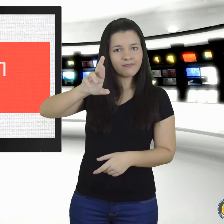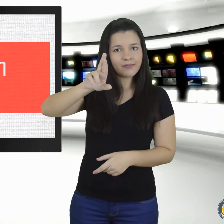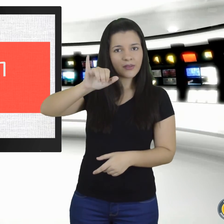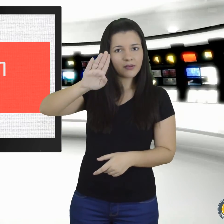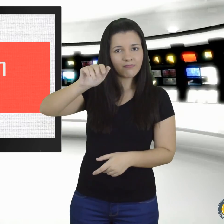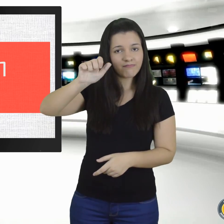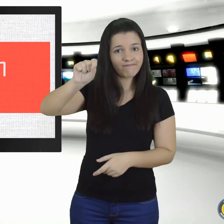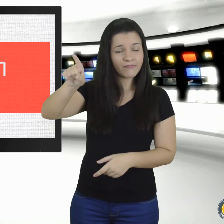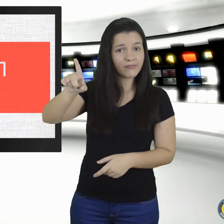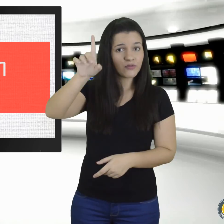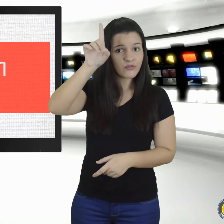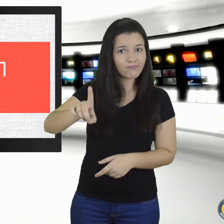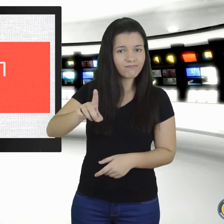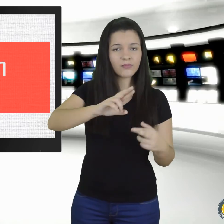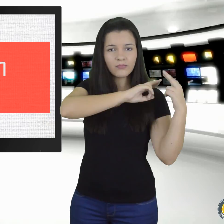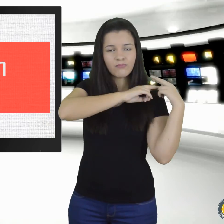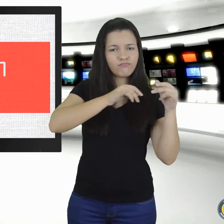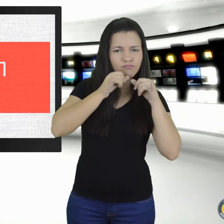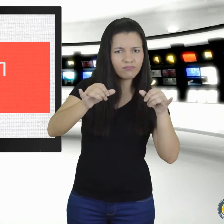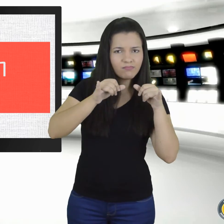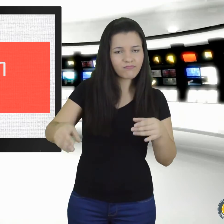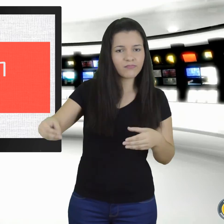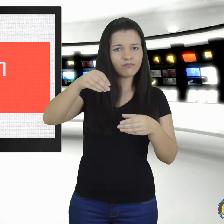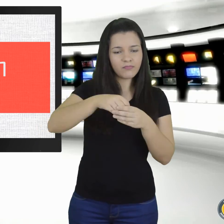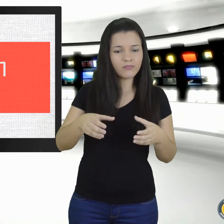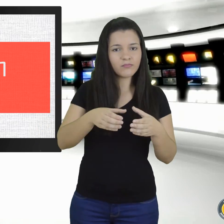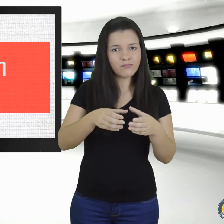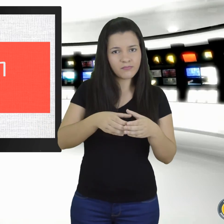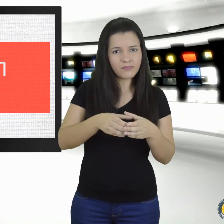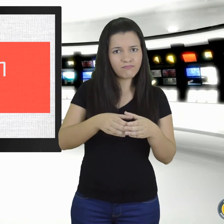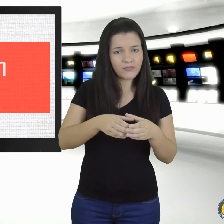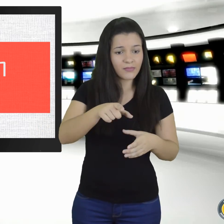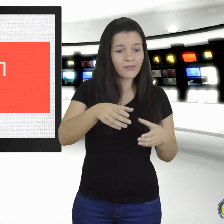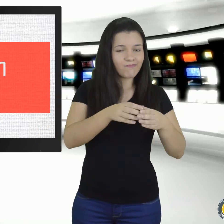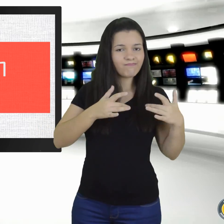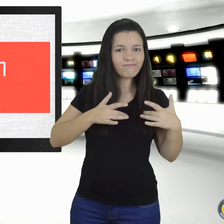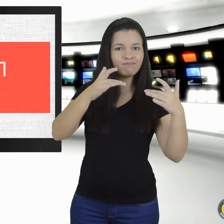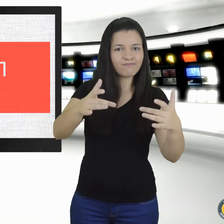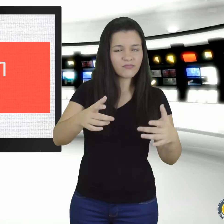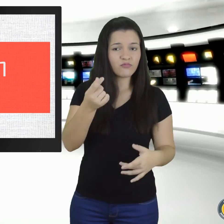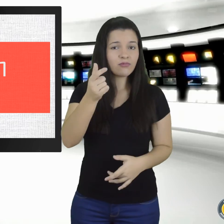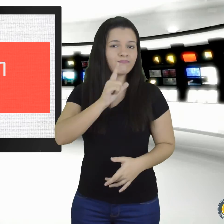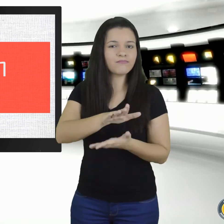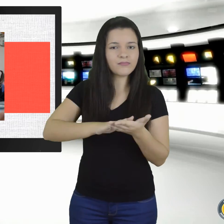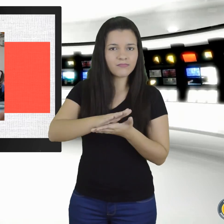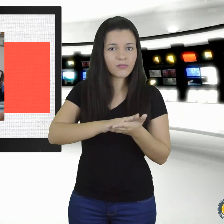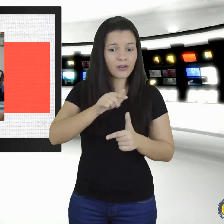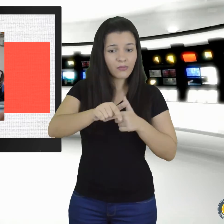desenvolver uma gestão qualificada para escolas e centros de atendimento filantrópico para